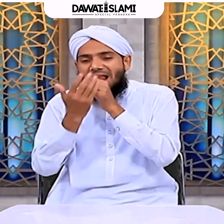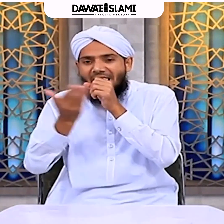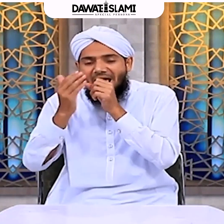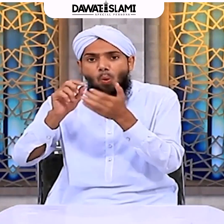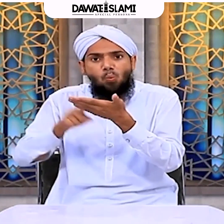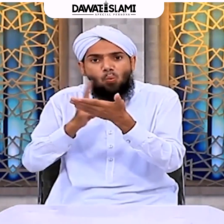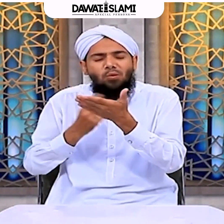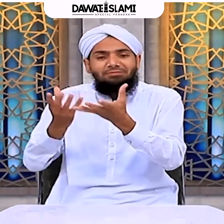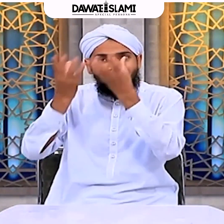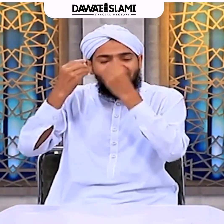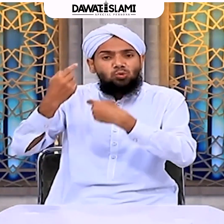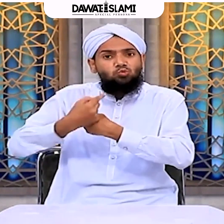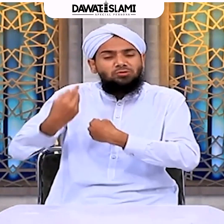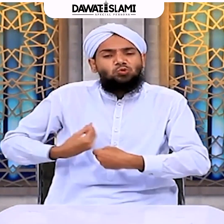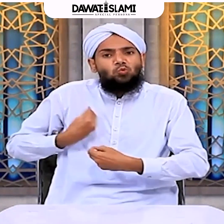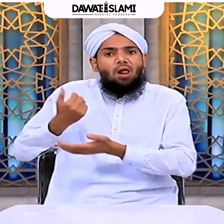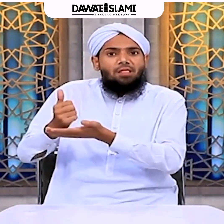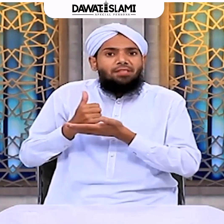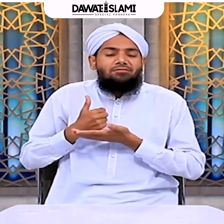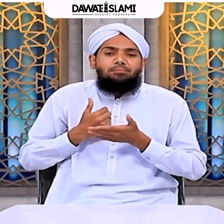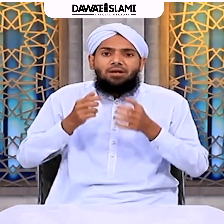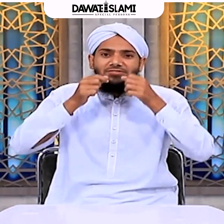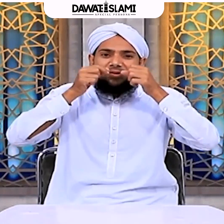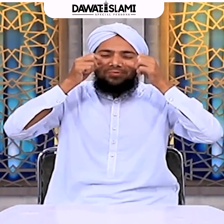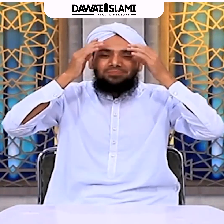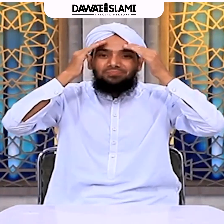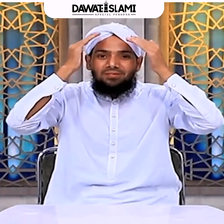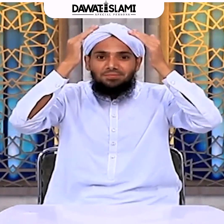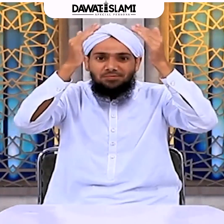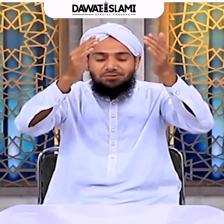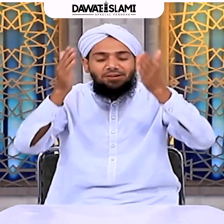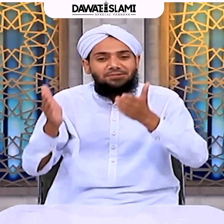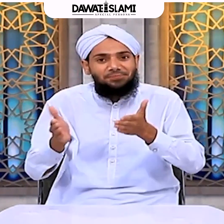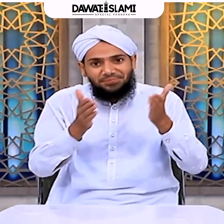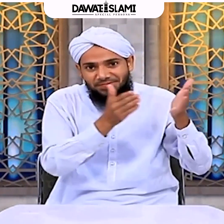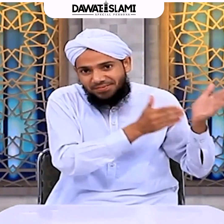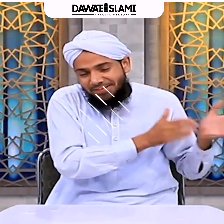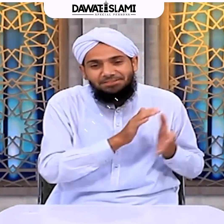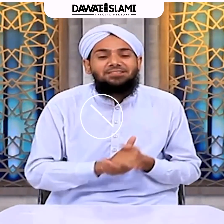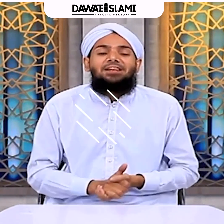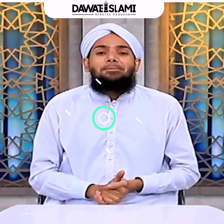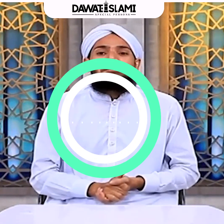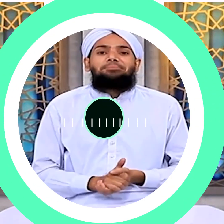خدا دے صلو علی الحبیب صلی اللہ علیہ وآلہ وسلم